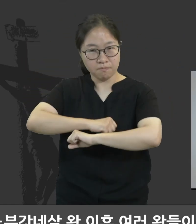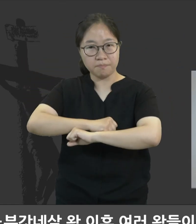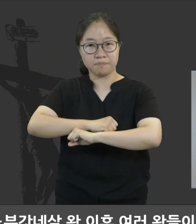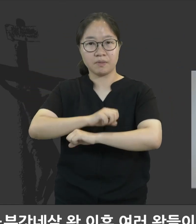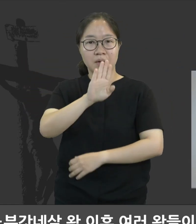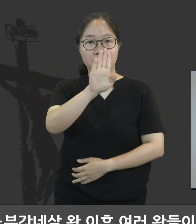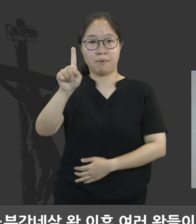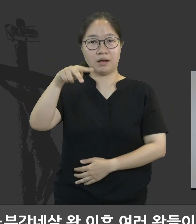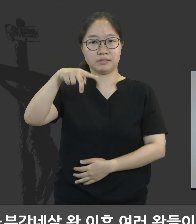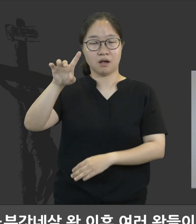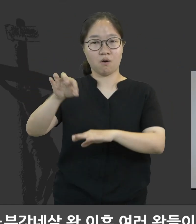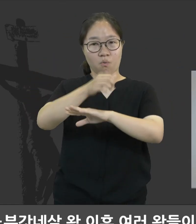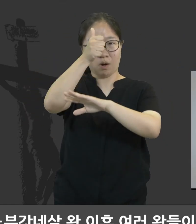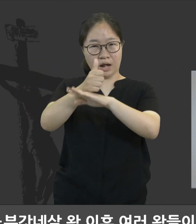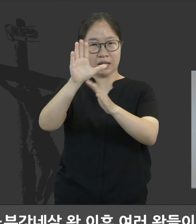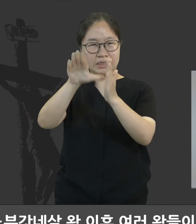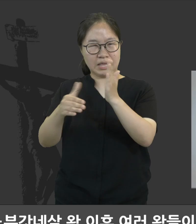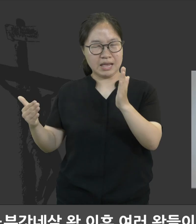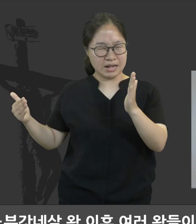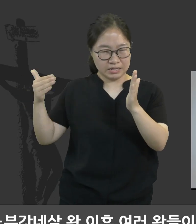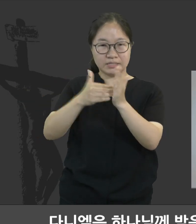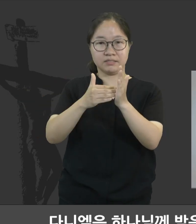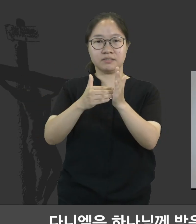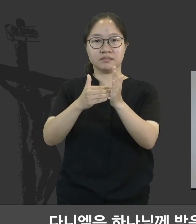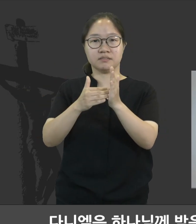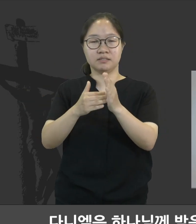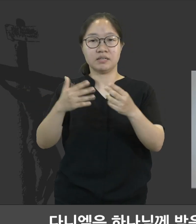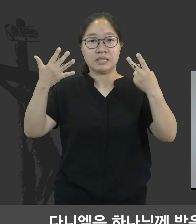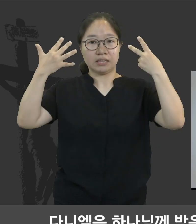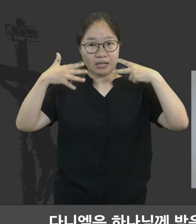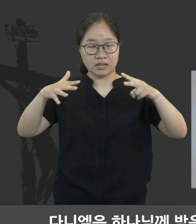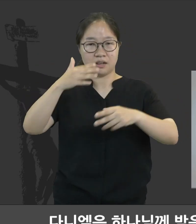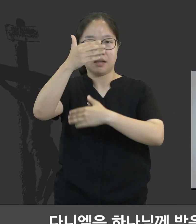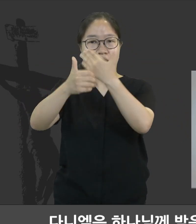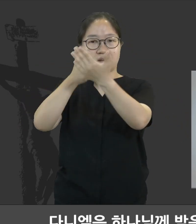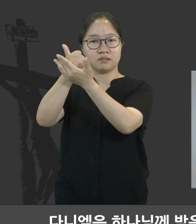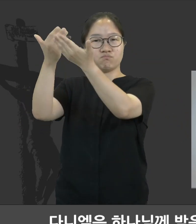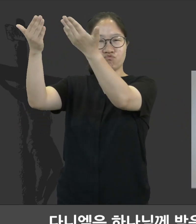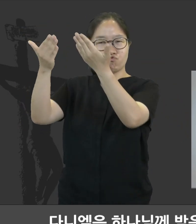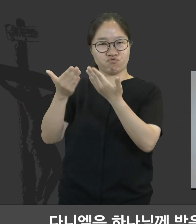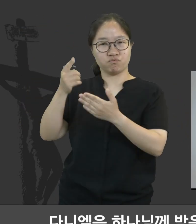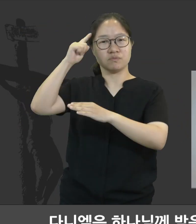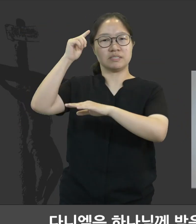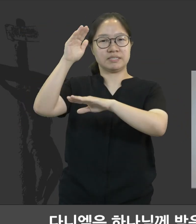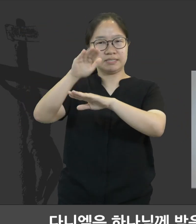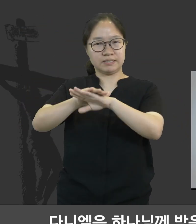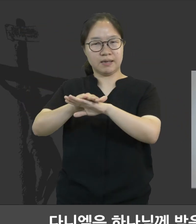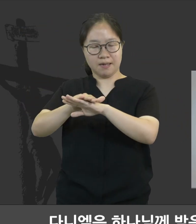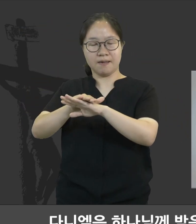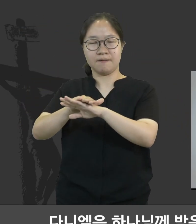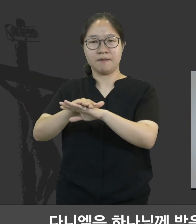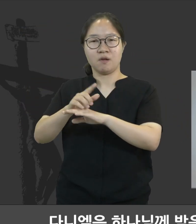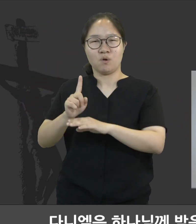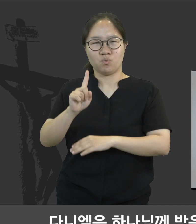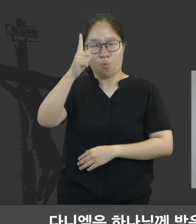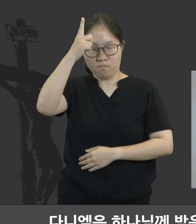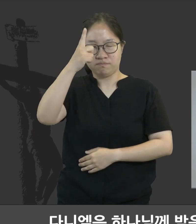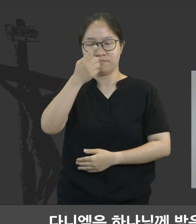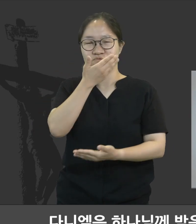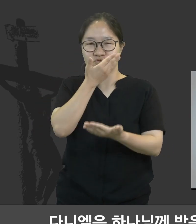왕 때에 이르기까지 다니엘은 하나님께 받은 지혜와 총명으로 높은 위치에서